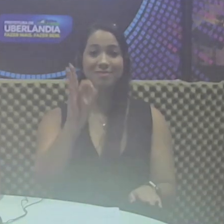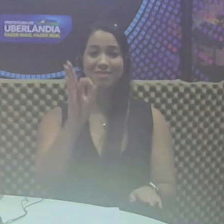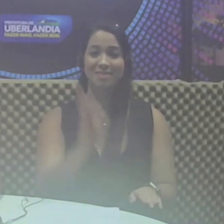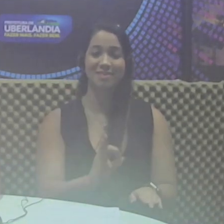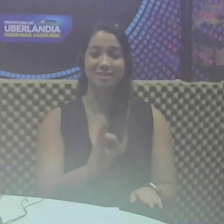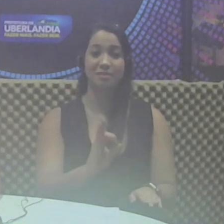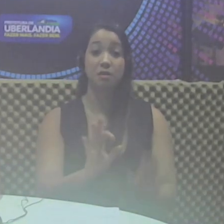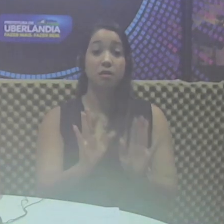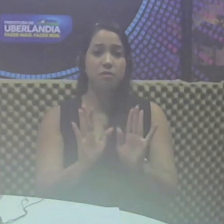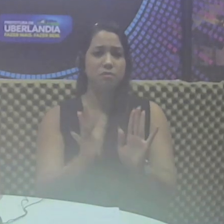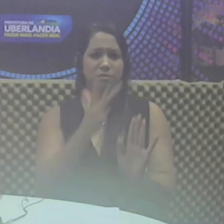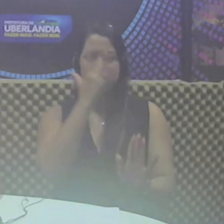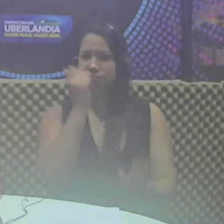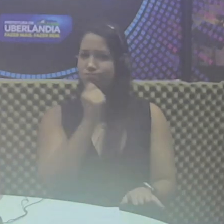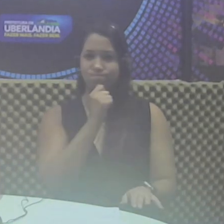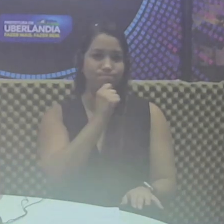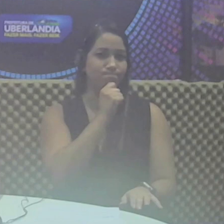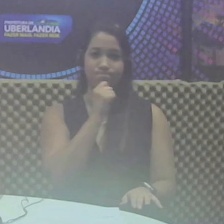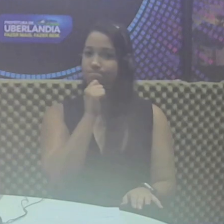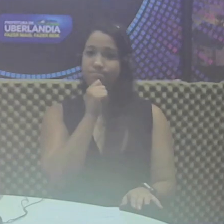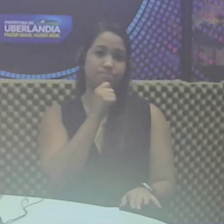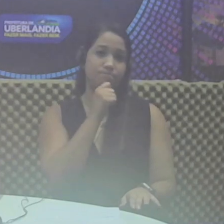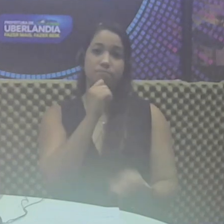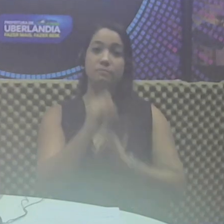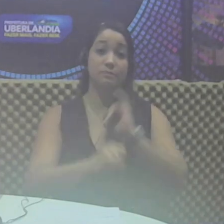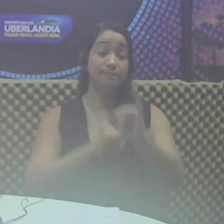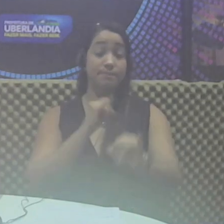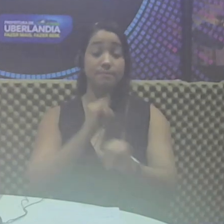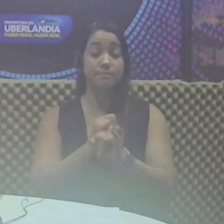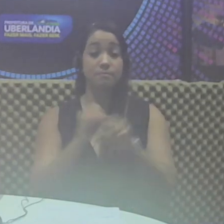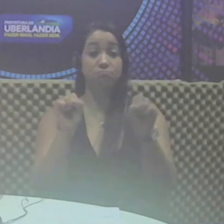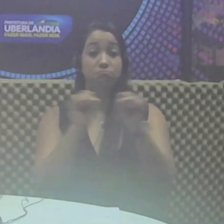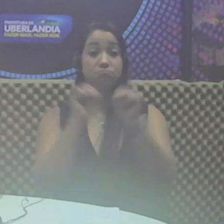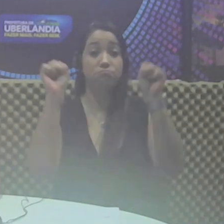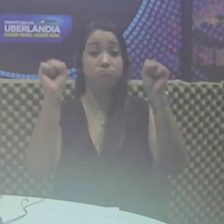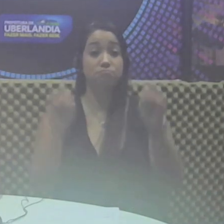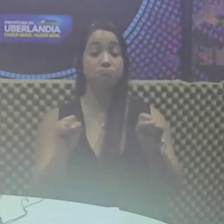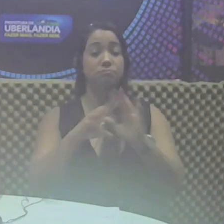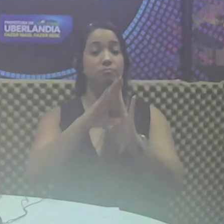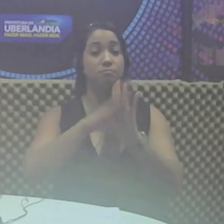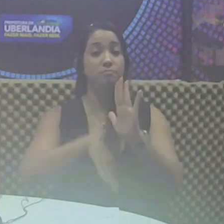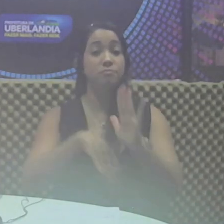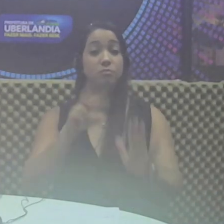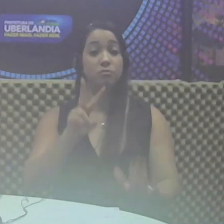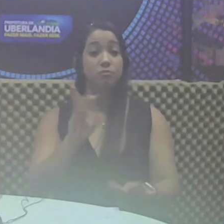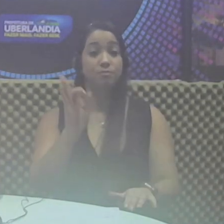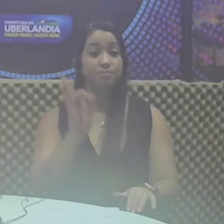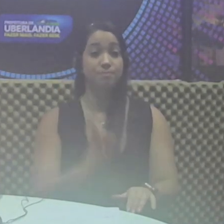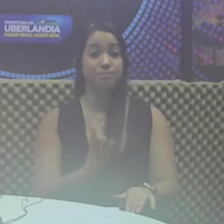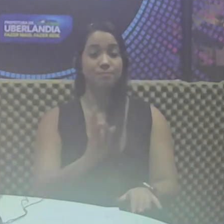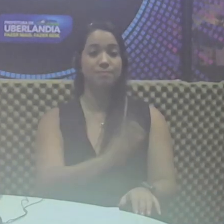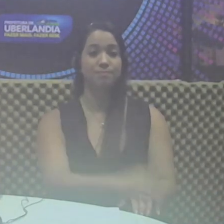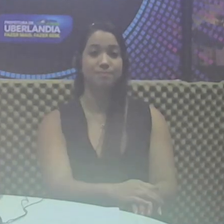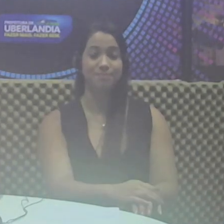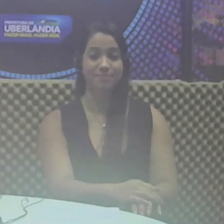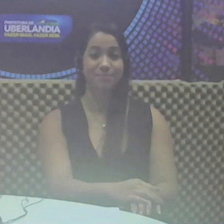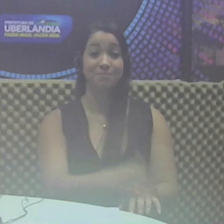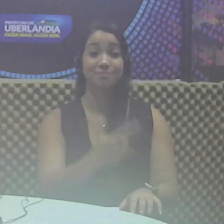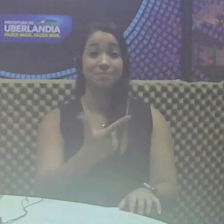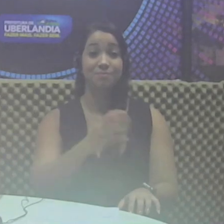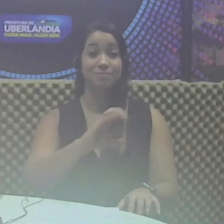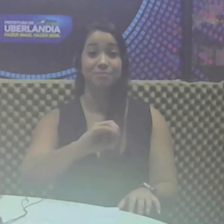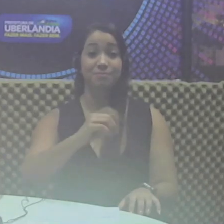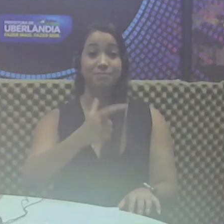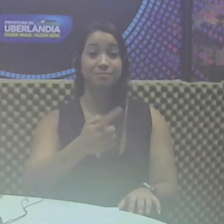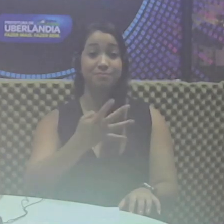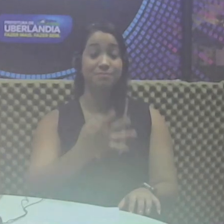para aqueles que ainda não aderiram à versão virtual do sistema, o desconto é de 2%. Em 2024,